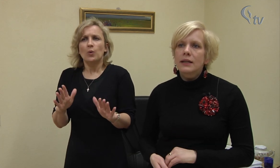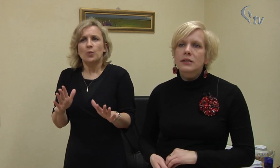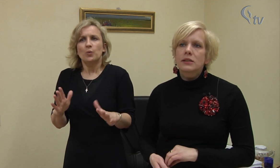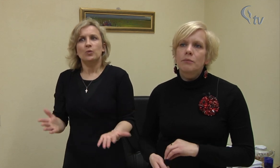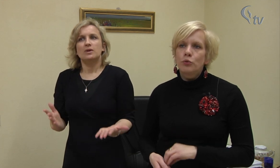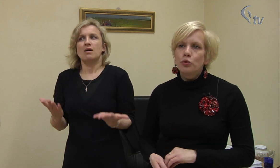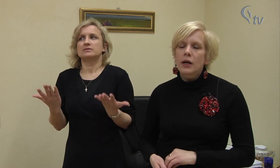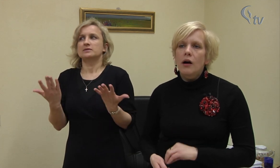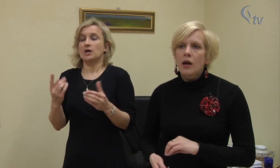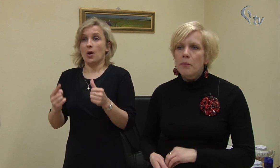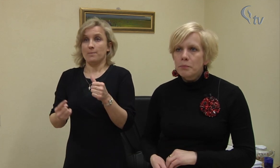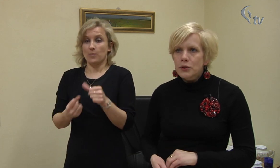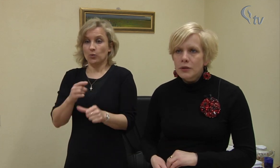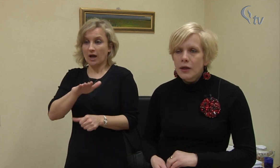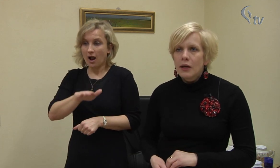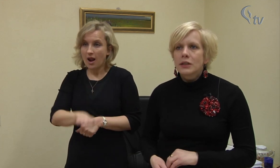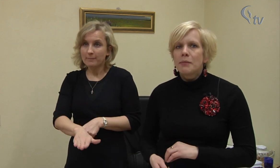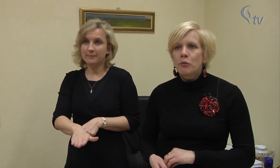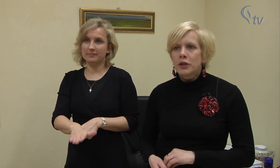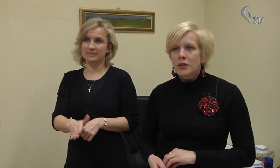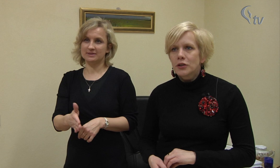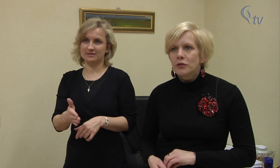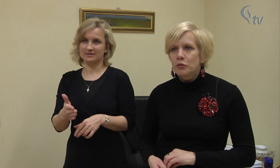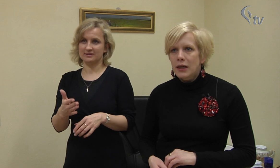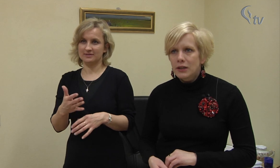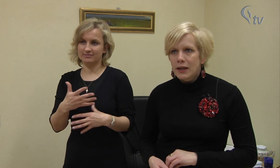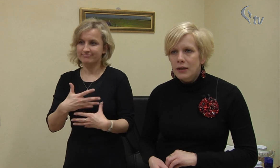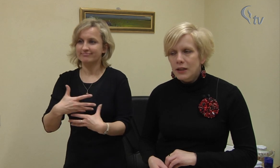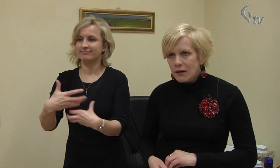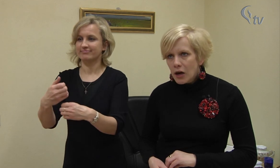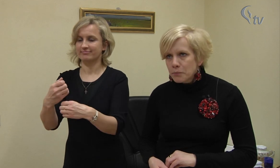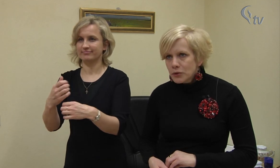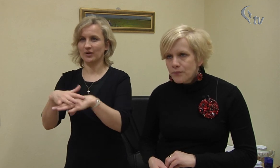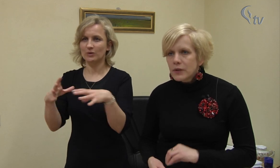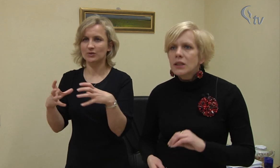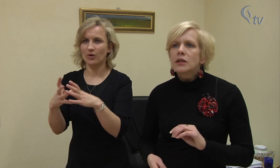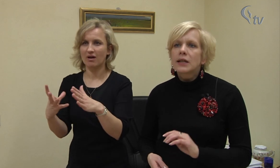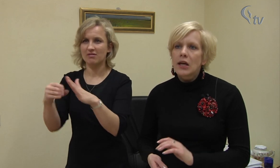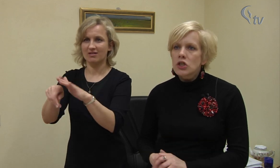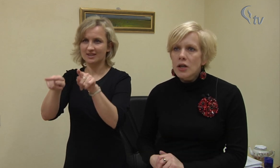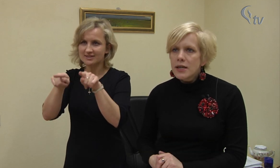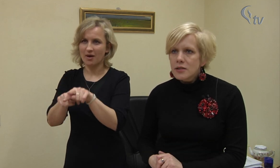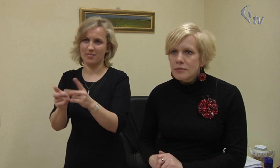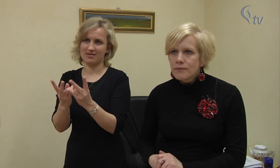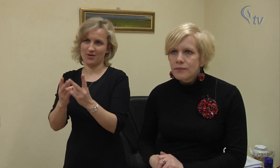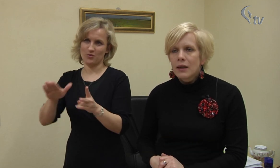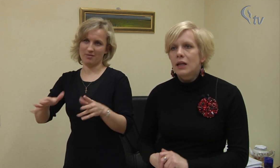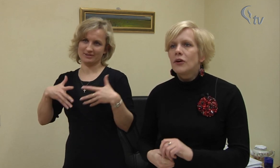oleks puudega laps samamoodi kaasatud nagu terve laps, et ta saaks käia lasteaias, et vanem